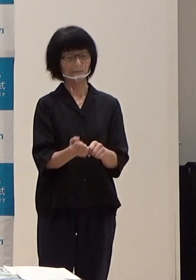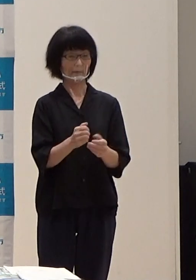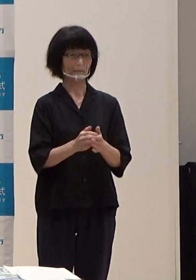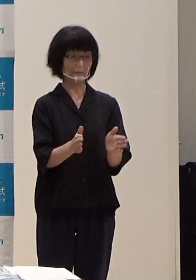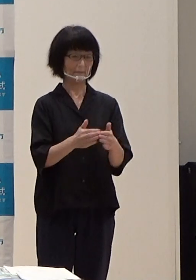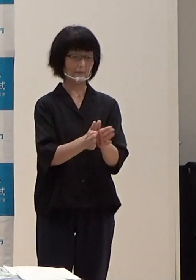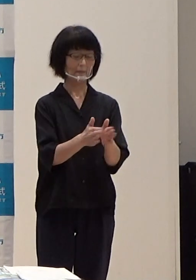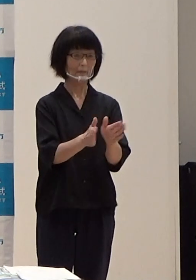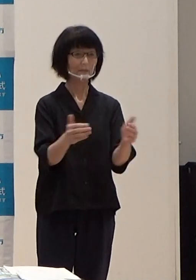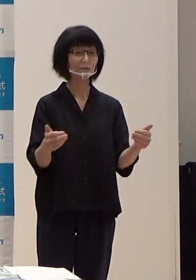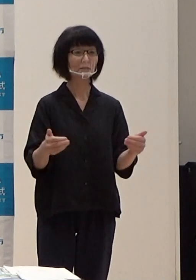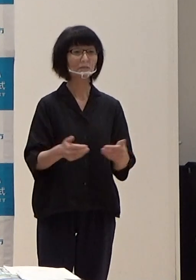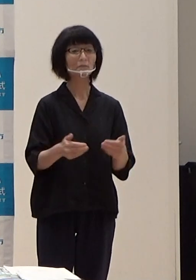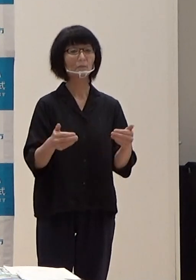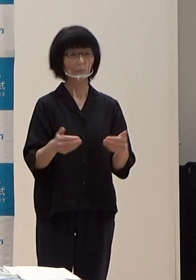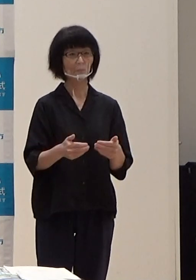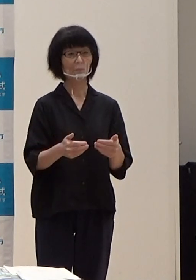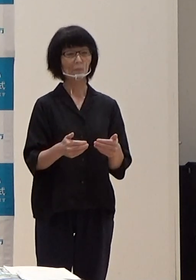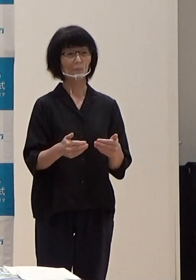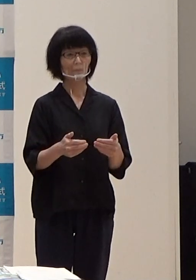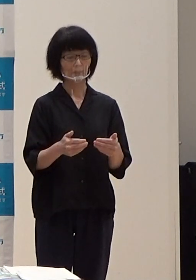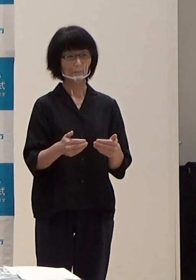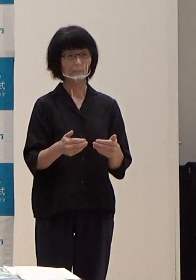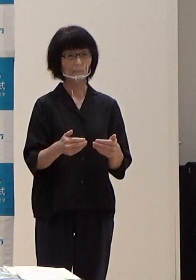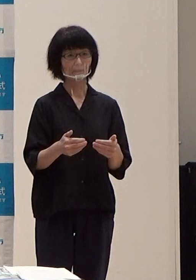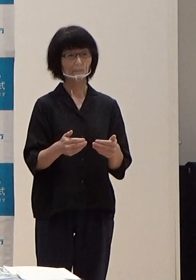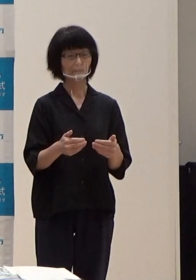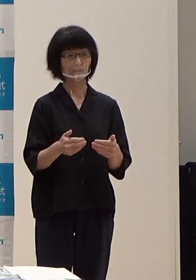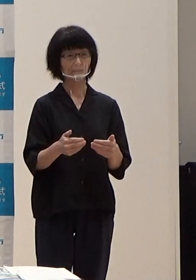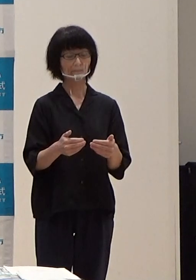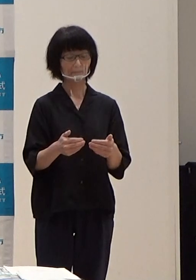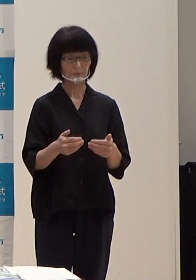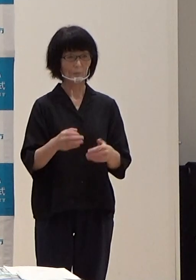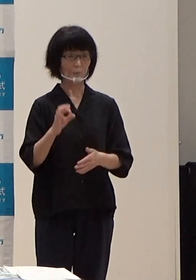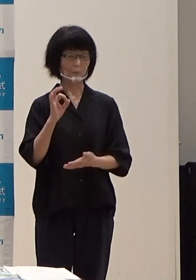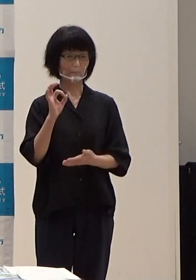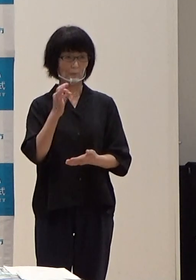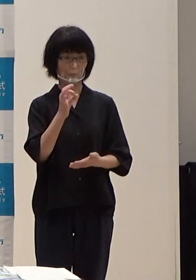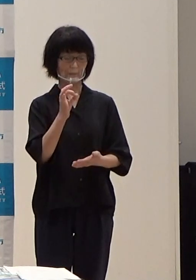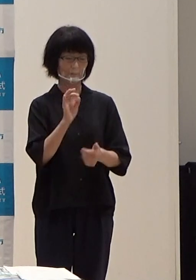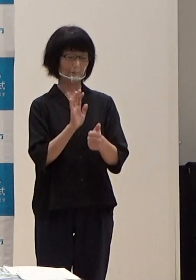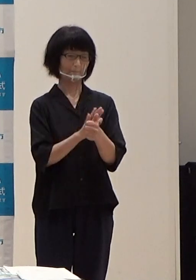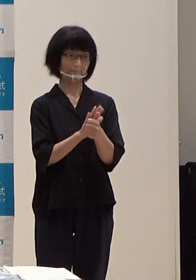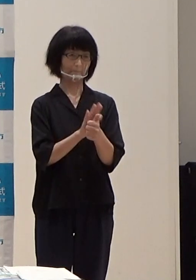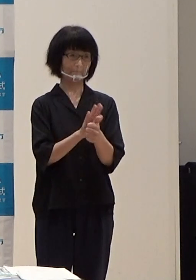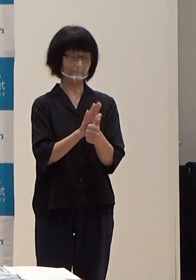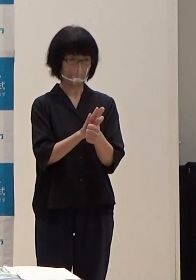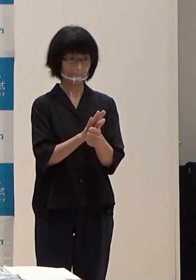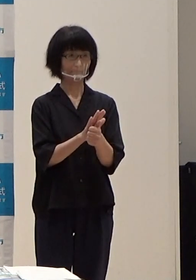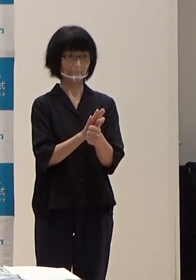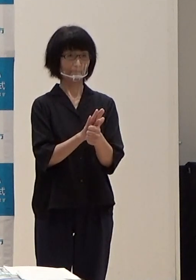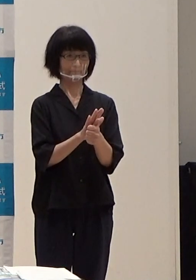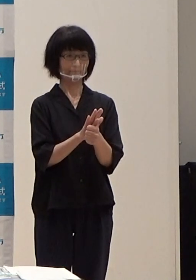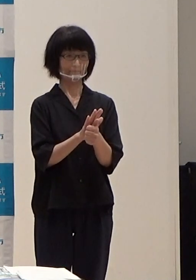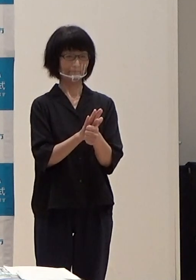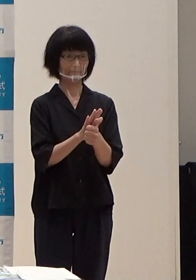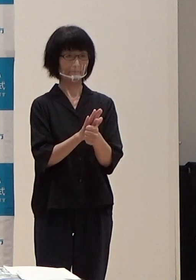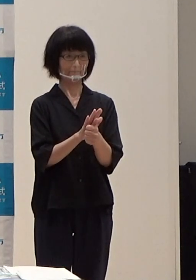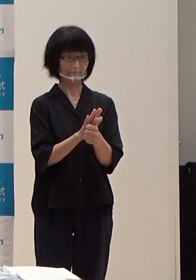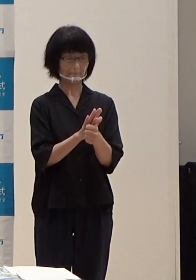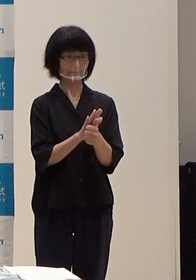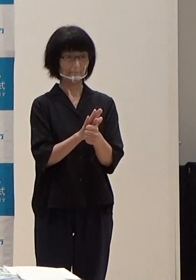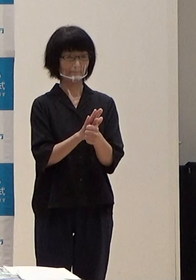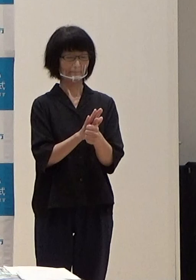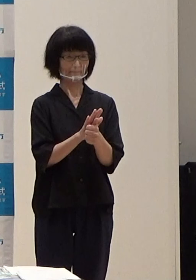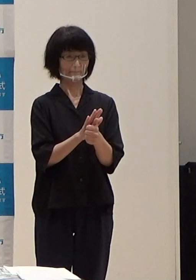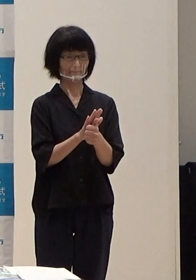として財政的にもご支援申し上げたものでございまして、すでに進められた